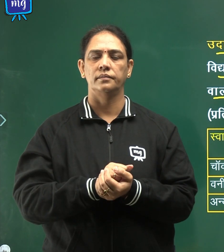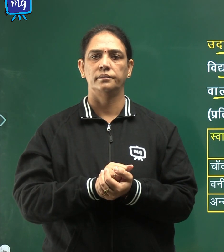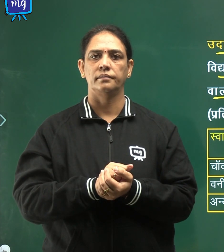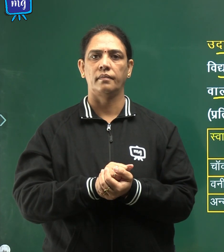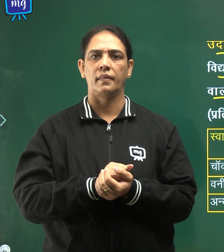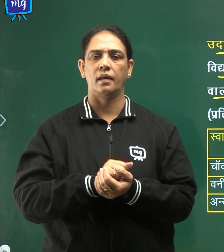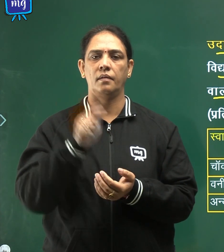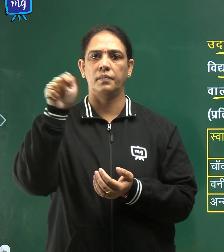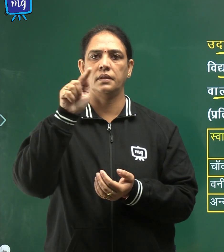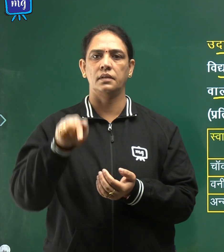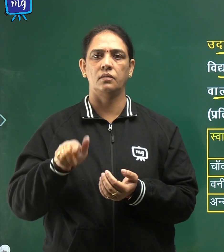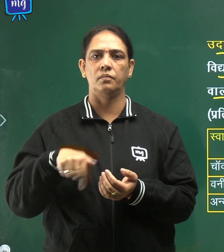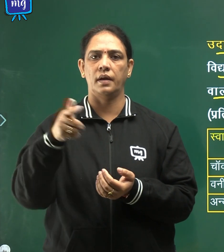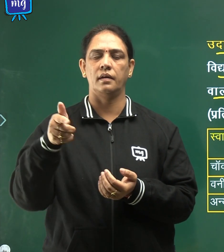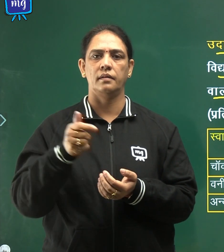प्रतिशतों में